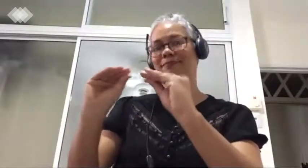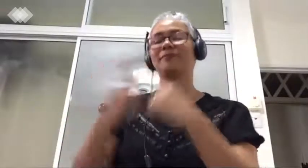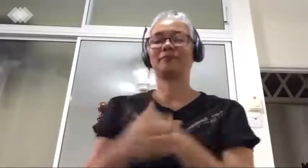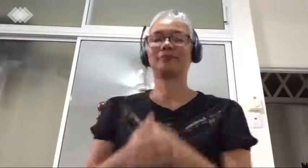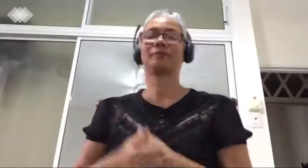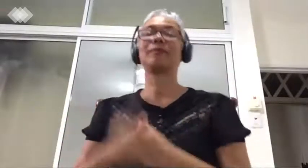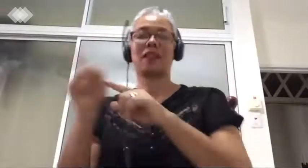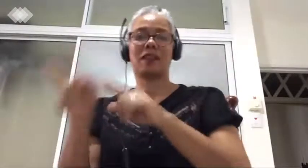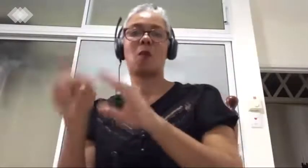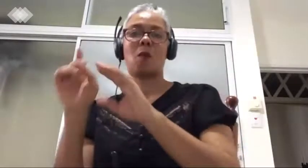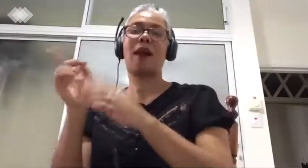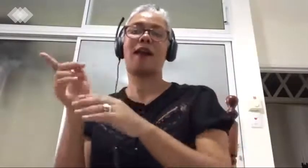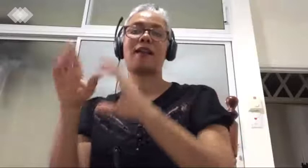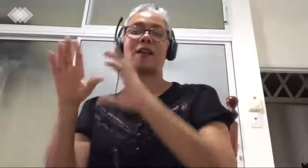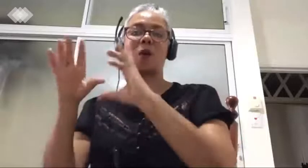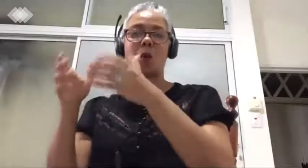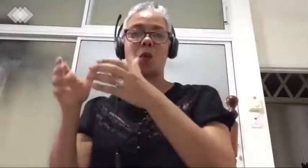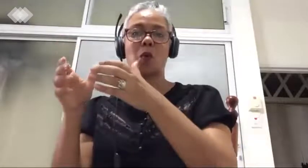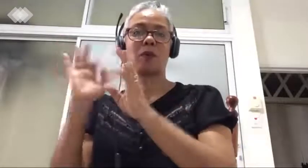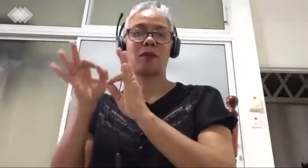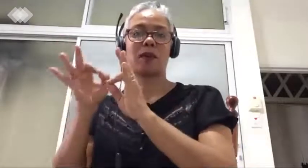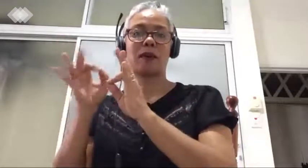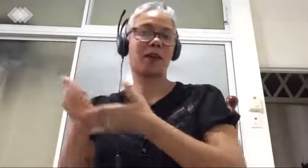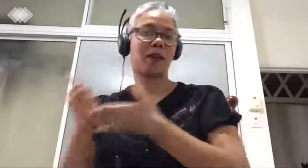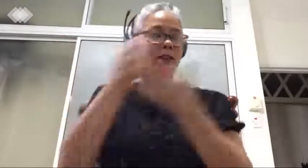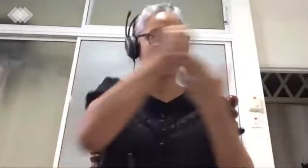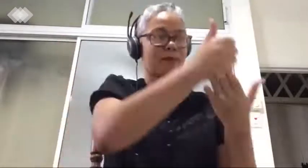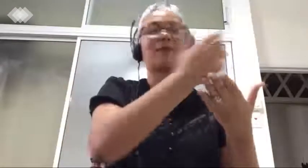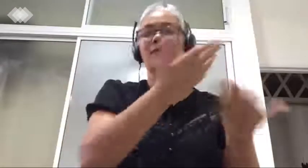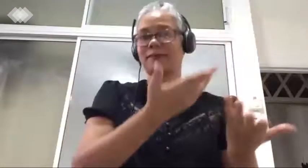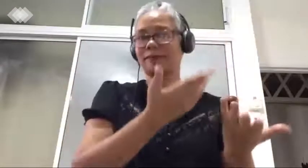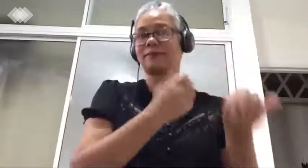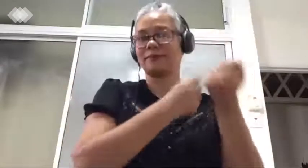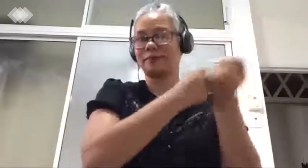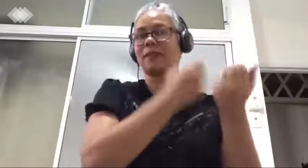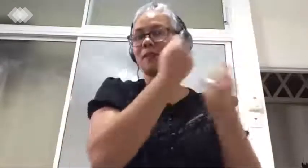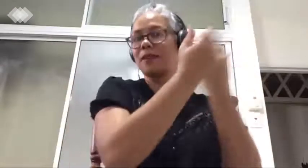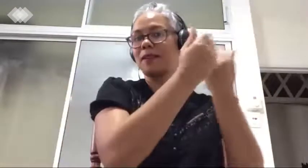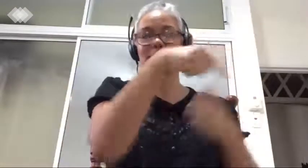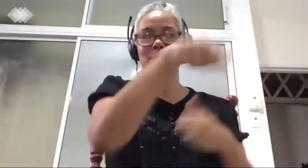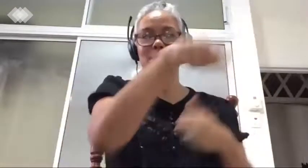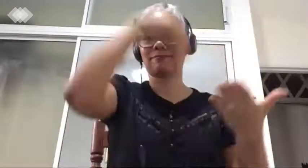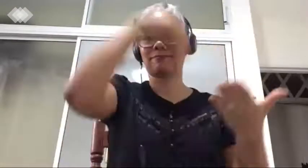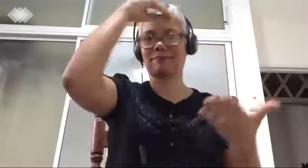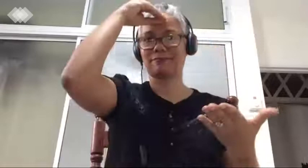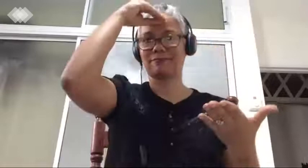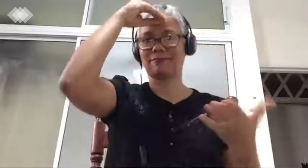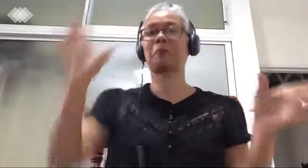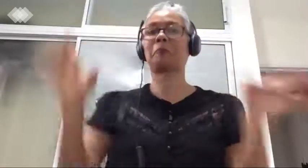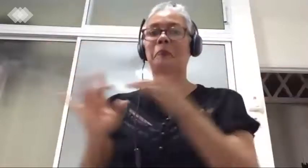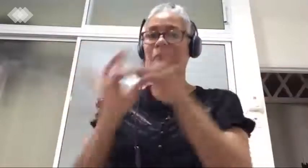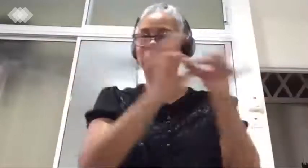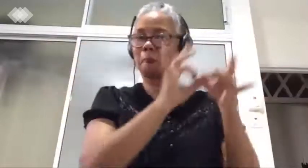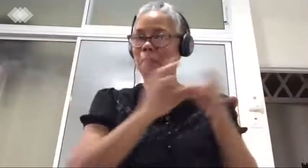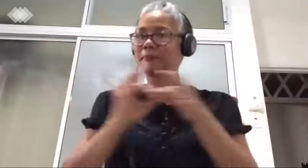humano. Este es un breve resumen y estas son algunas de las iniciativas que hemos realizado. En el